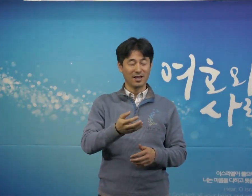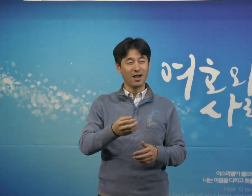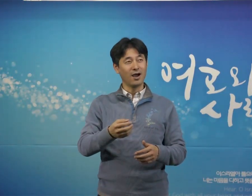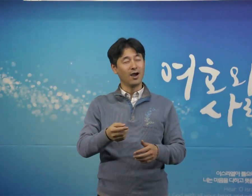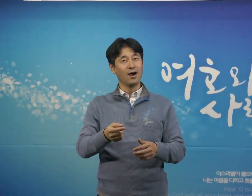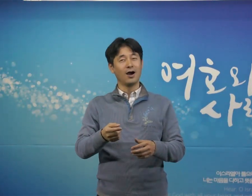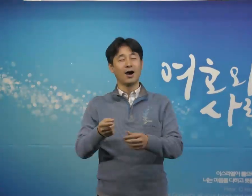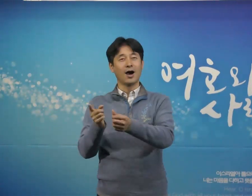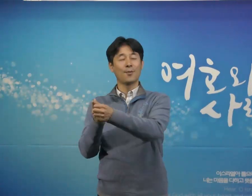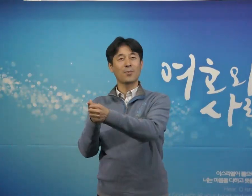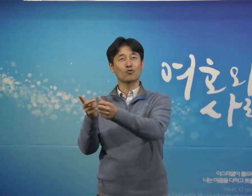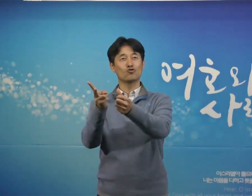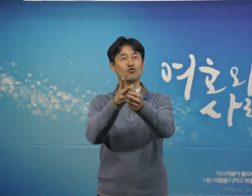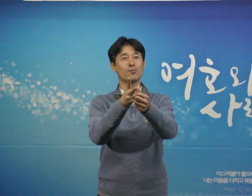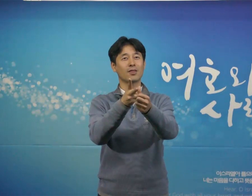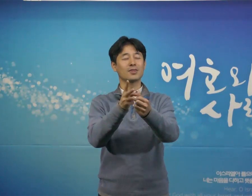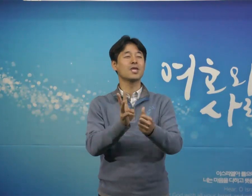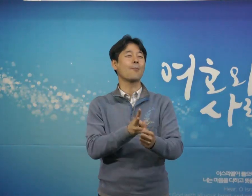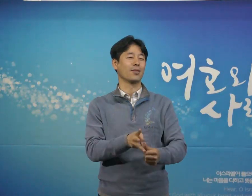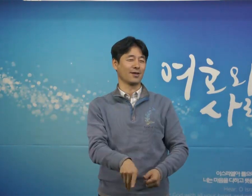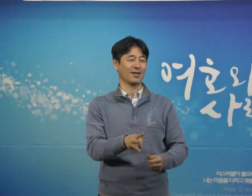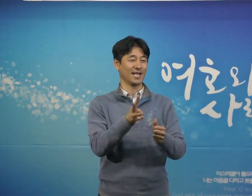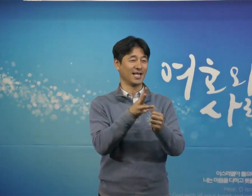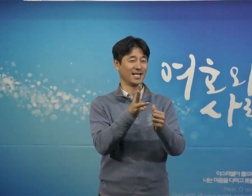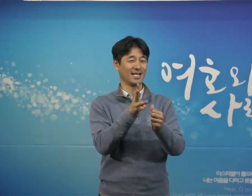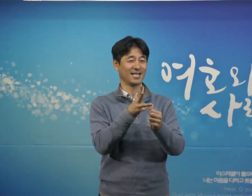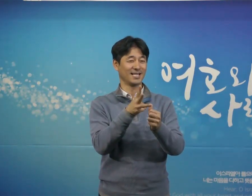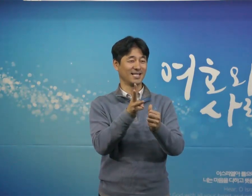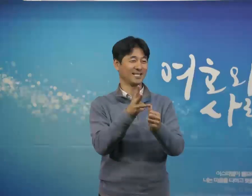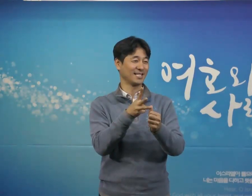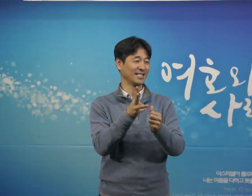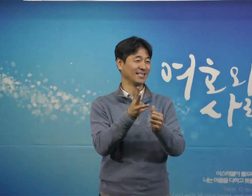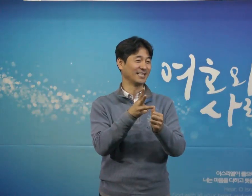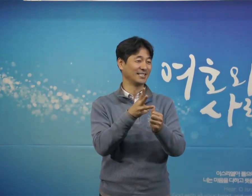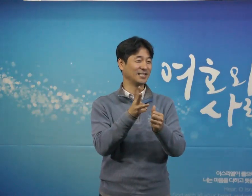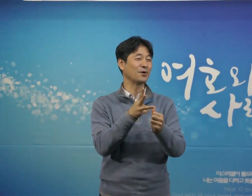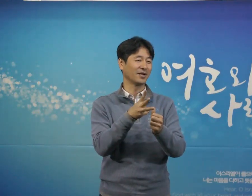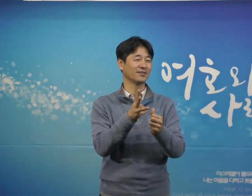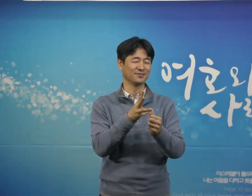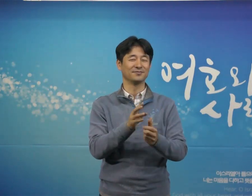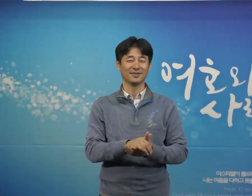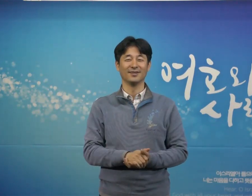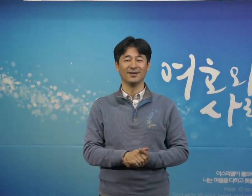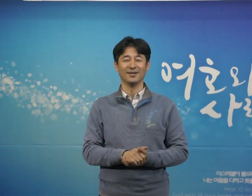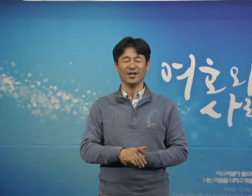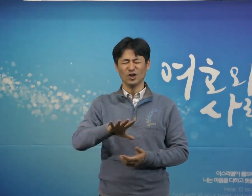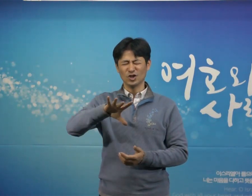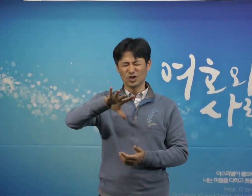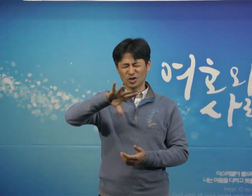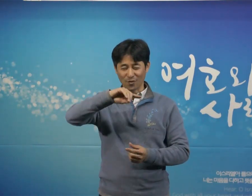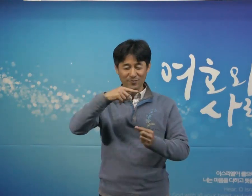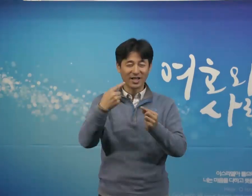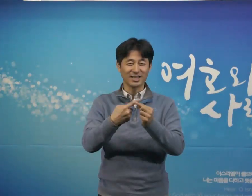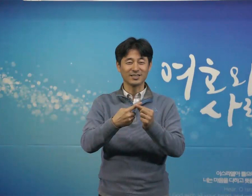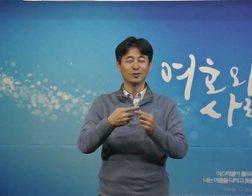여기 해화동에 옮겨서 찬양 드리는 게 장소를 옮긴 게